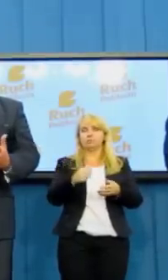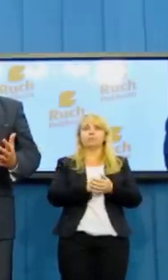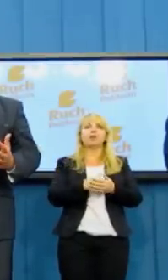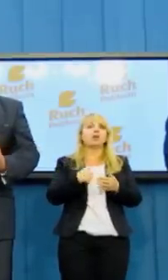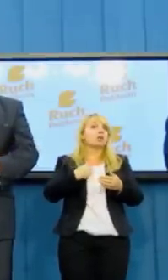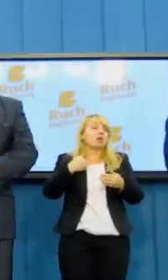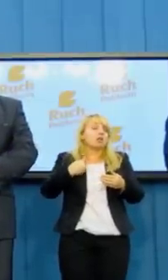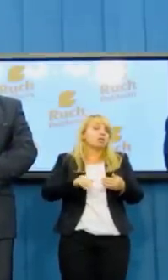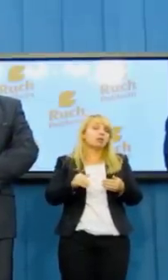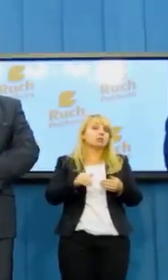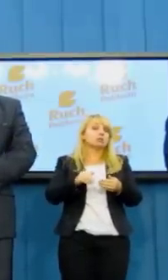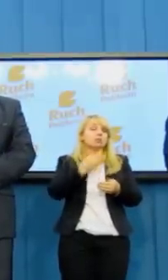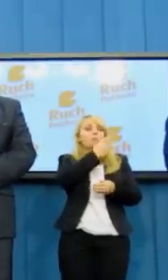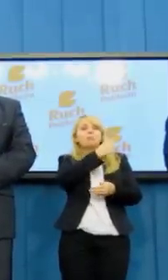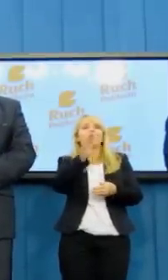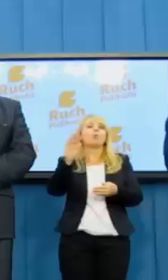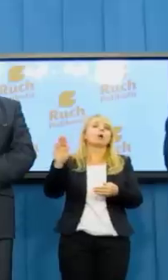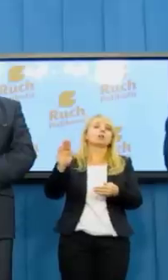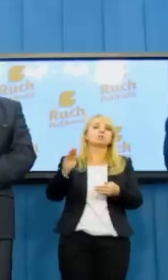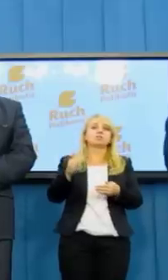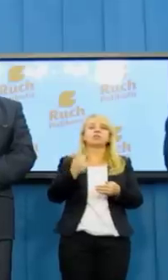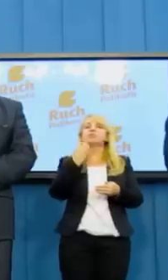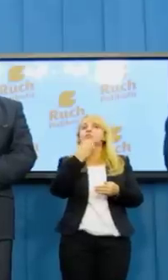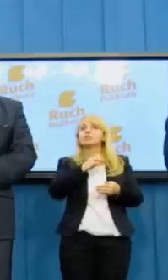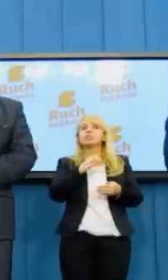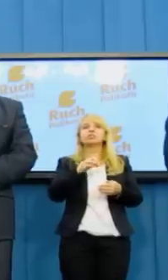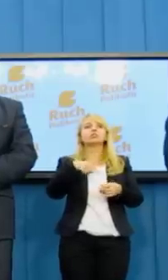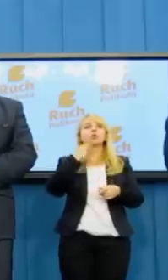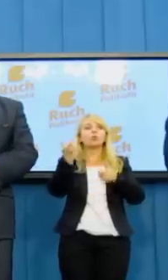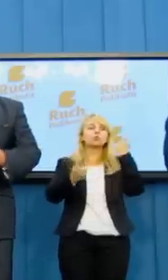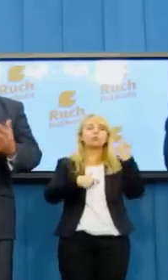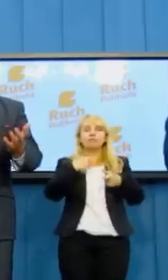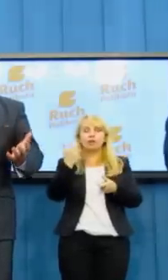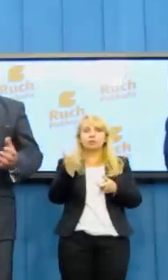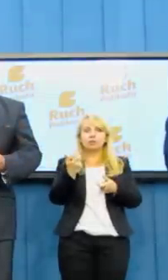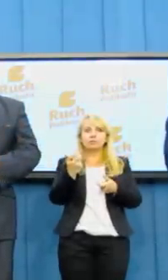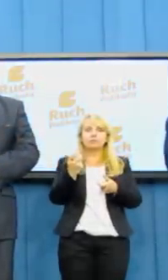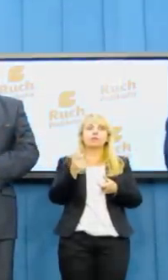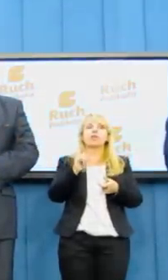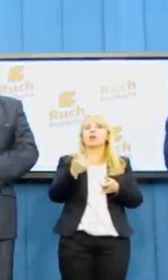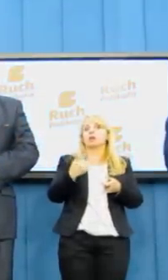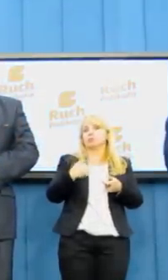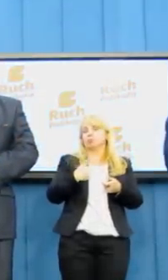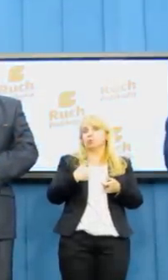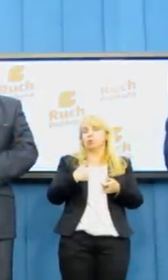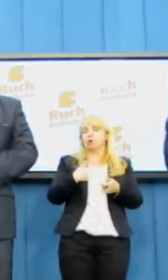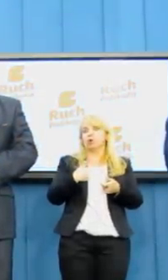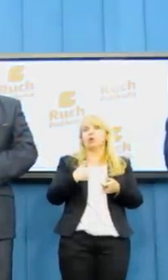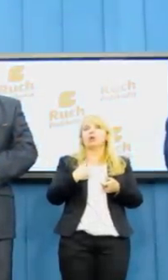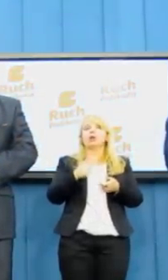Nie chcę się odnosić do wcześniejszego głosowania, to znaczy tego, w którym